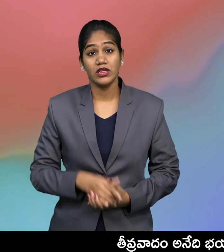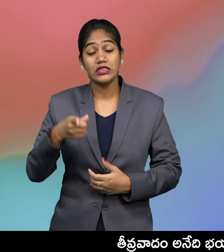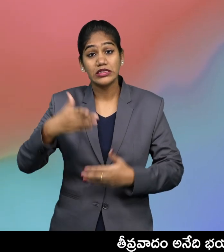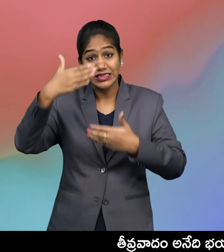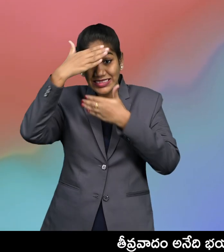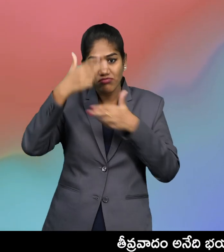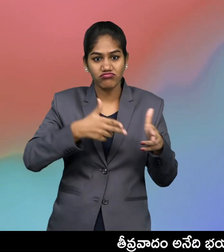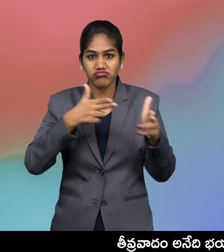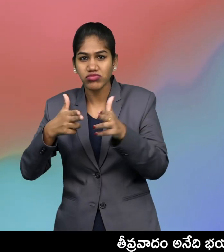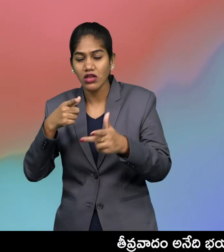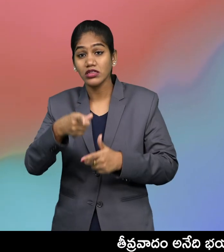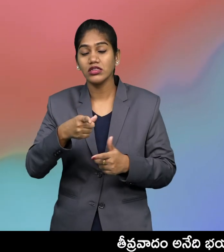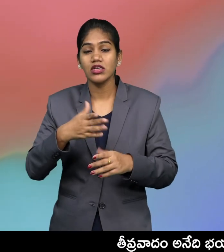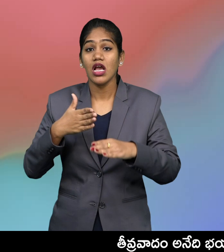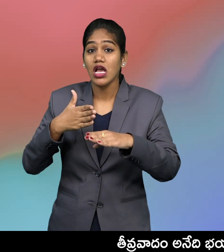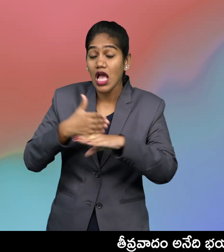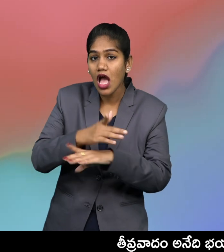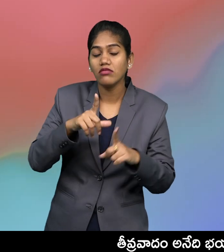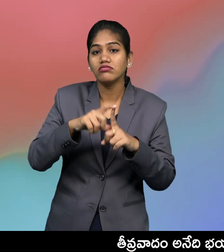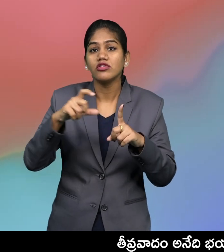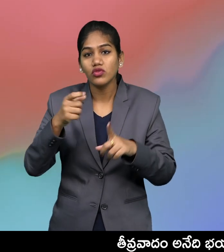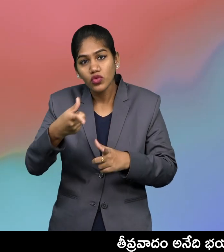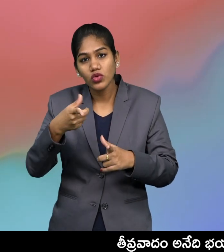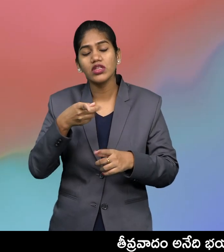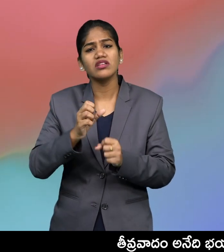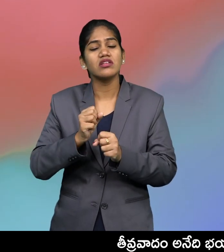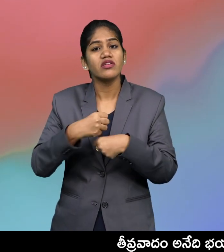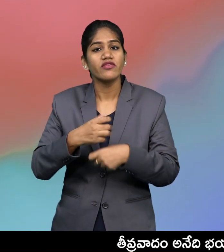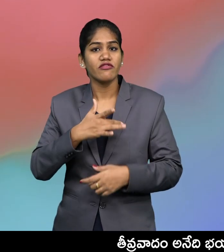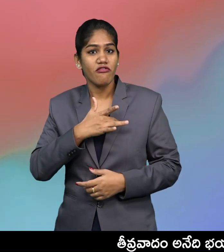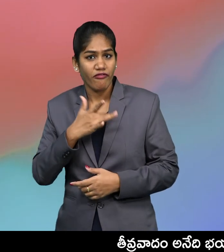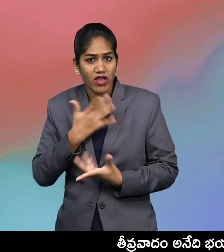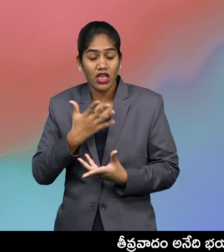తీవ్రవాదం అనేది భయం మరియు ప్రమాదాన్ని సృష్టించే హానికరమైన చర్య.